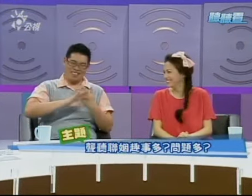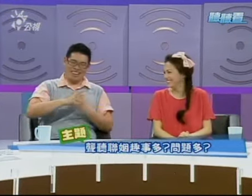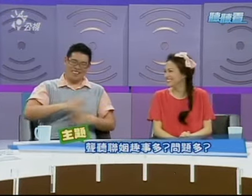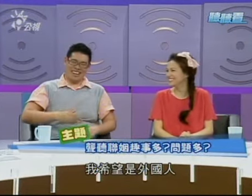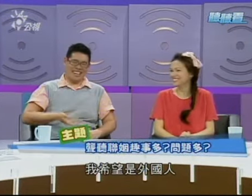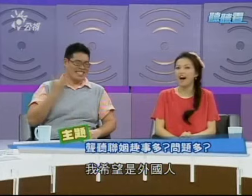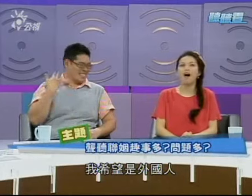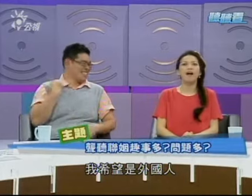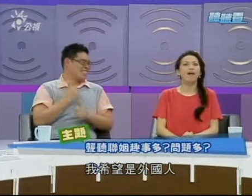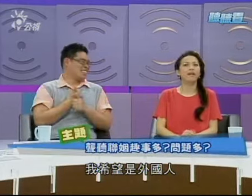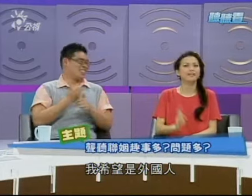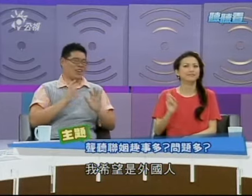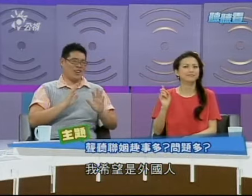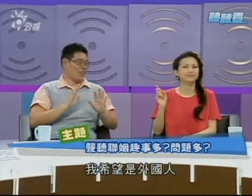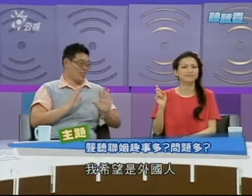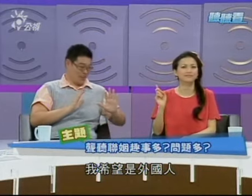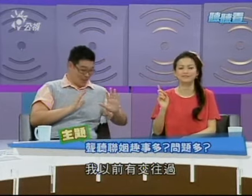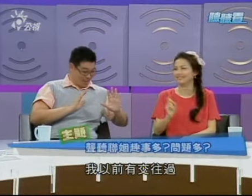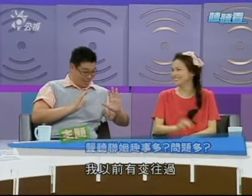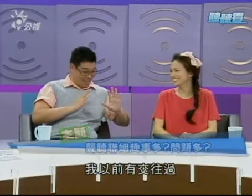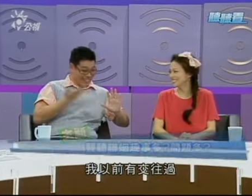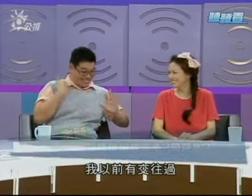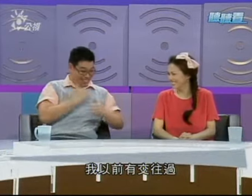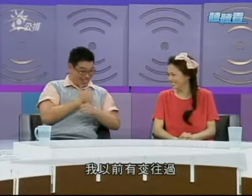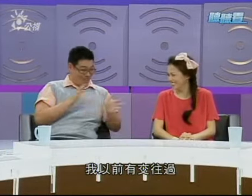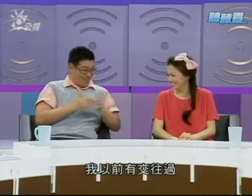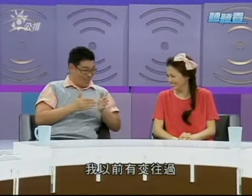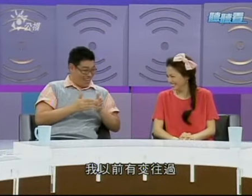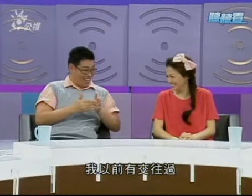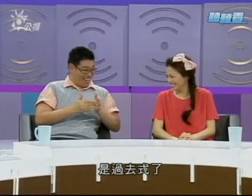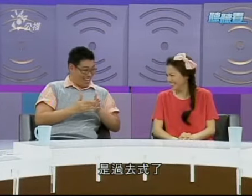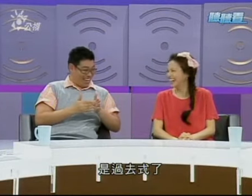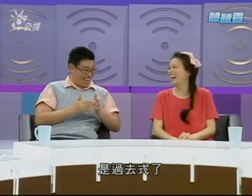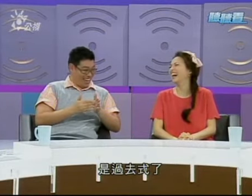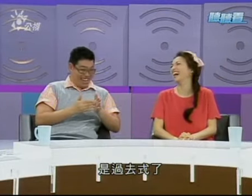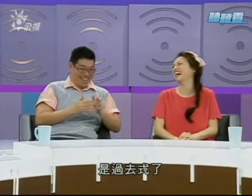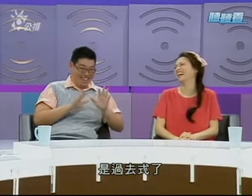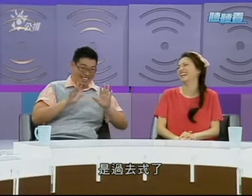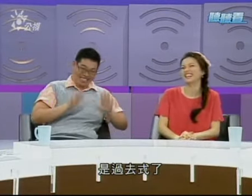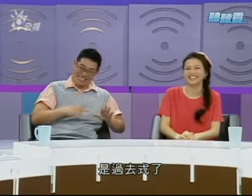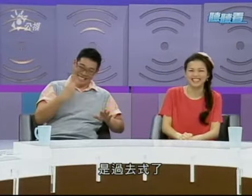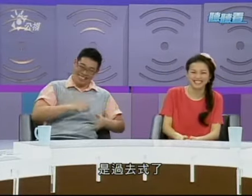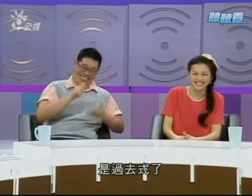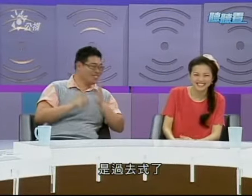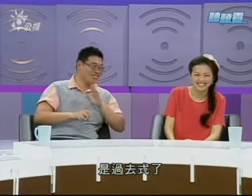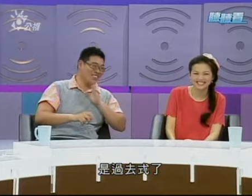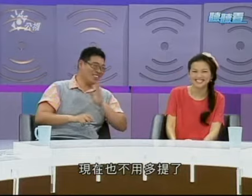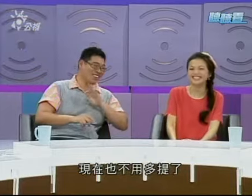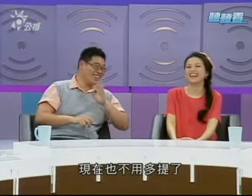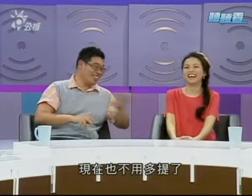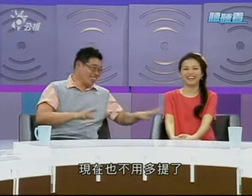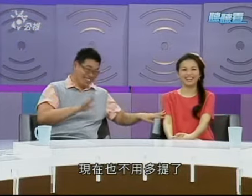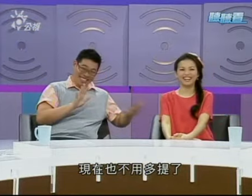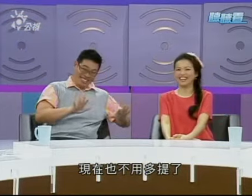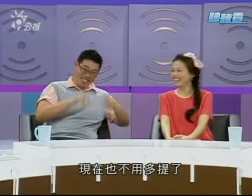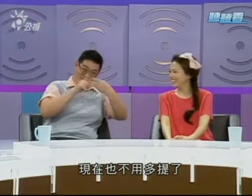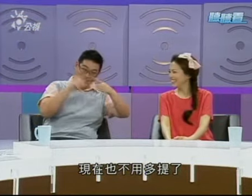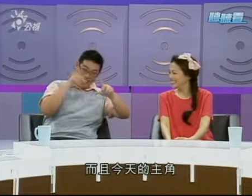我希望是外国人我以前有交往过哦是过去式了现在也不用多提了而且